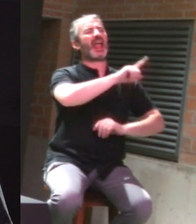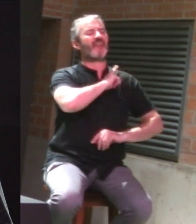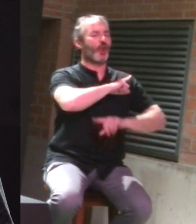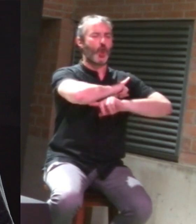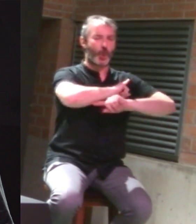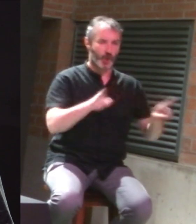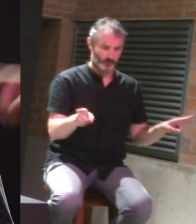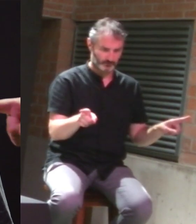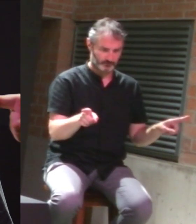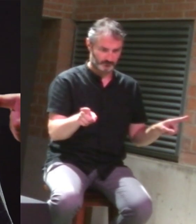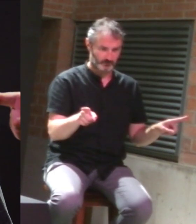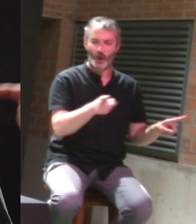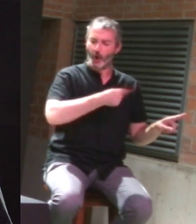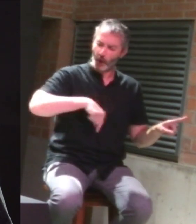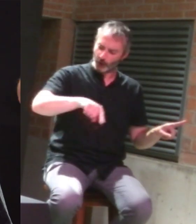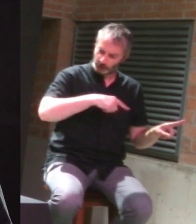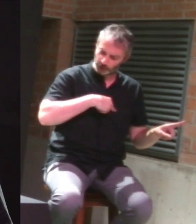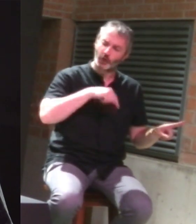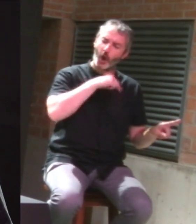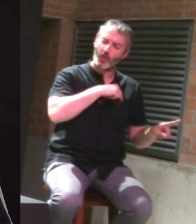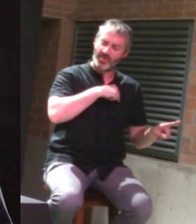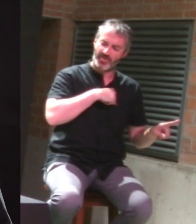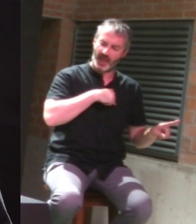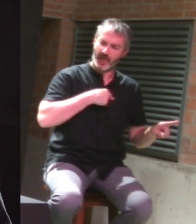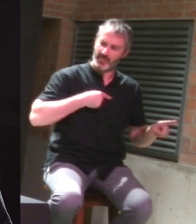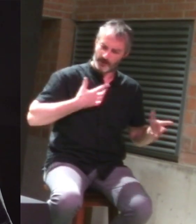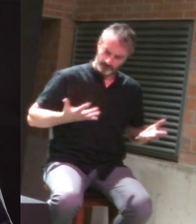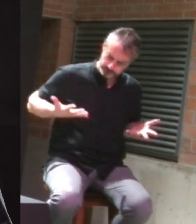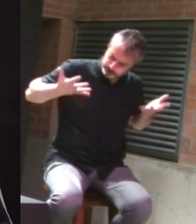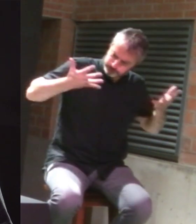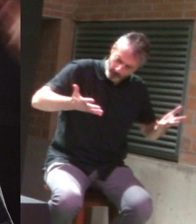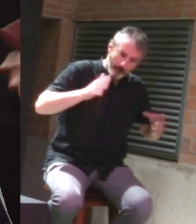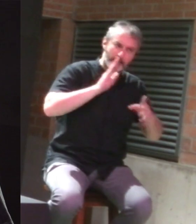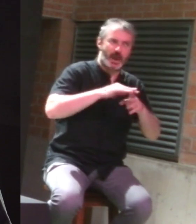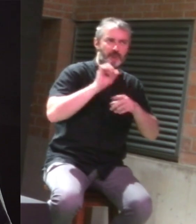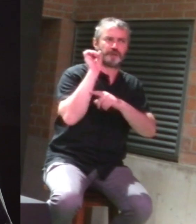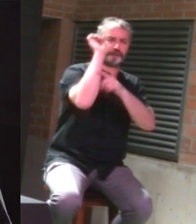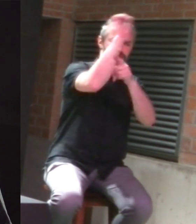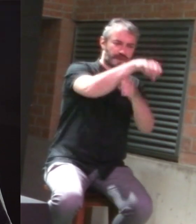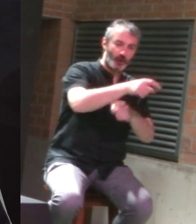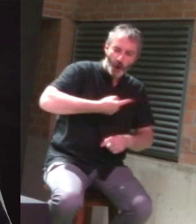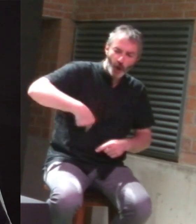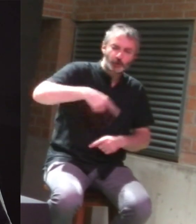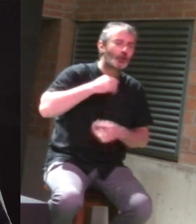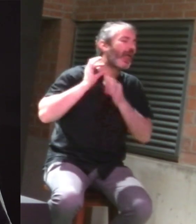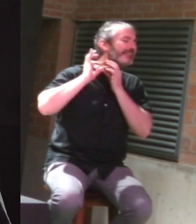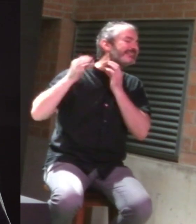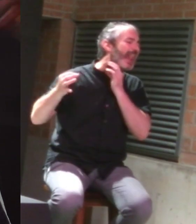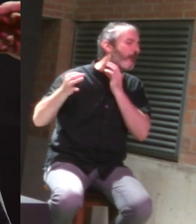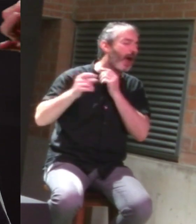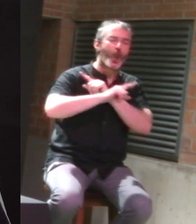jefes. Levantemos nuestras conciencias y triunfaremos. No seamos